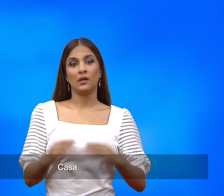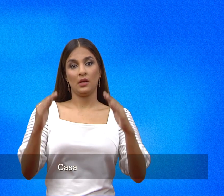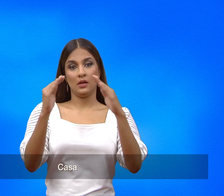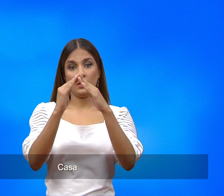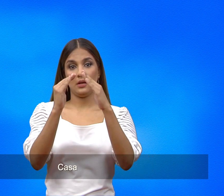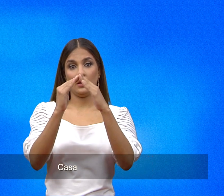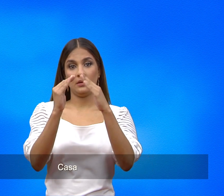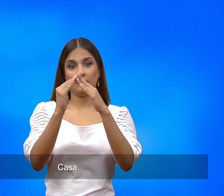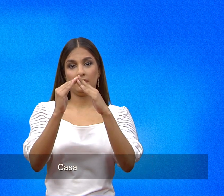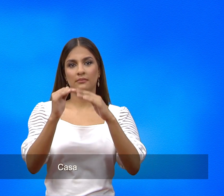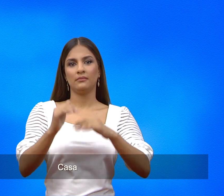casa